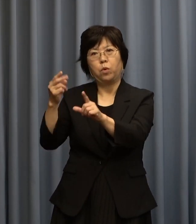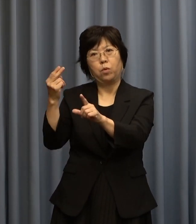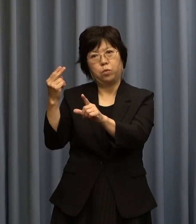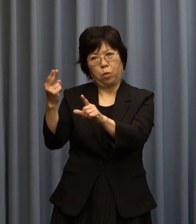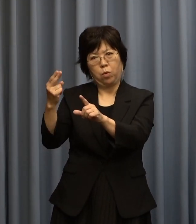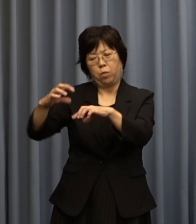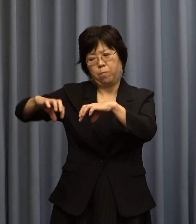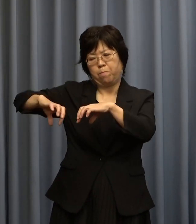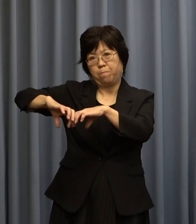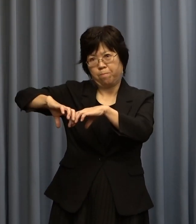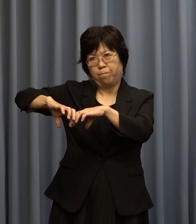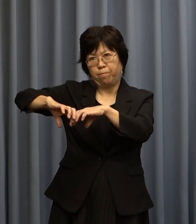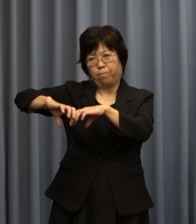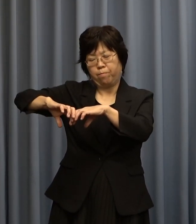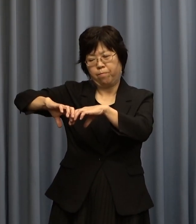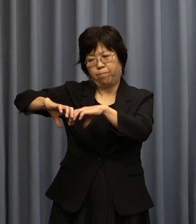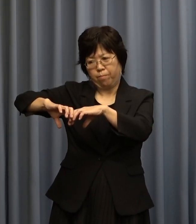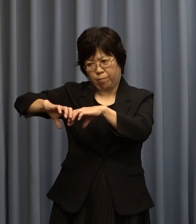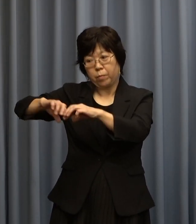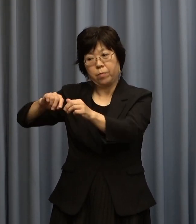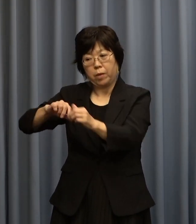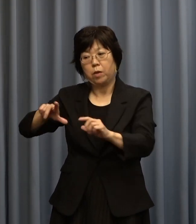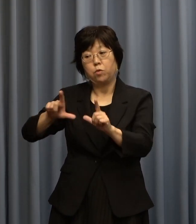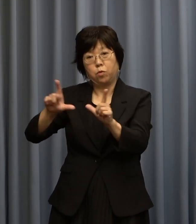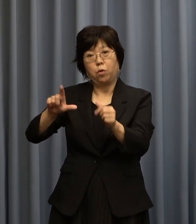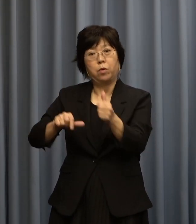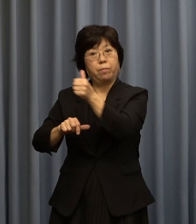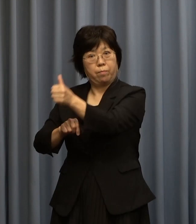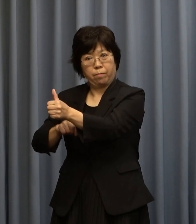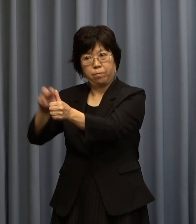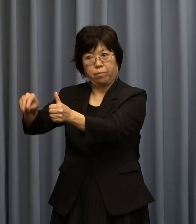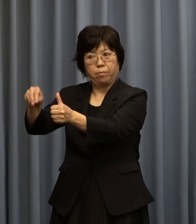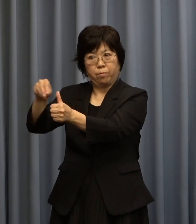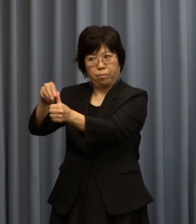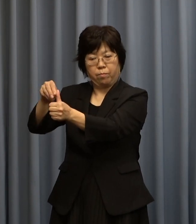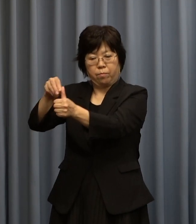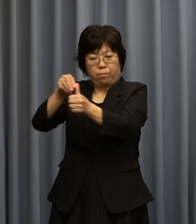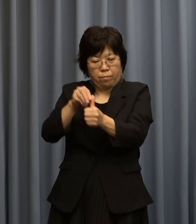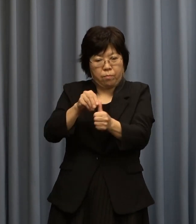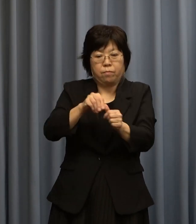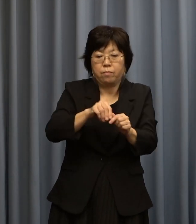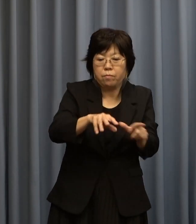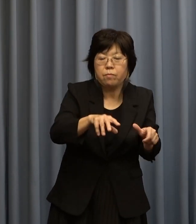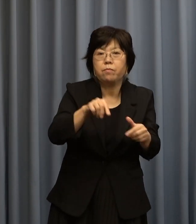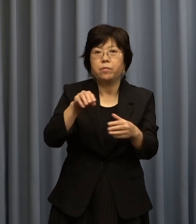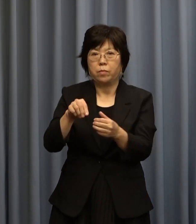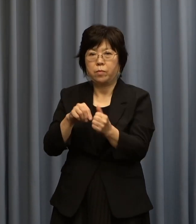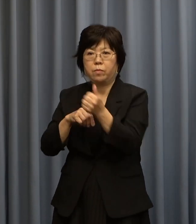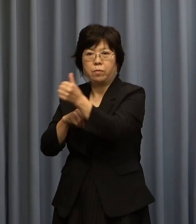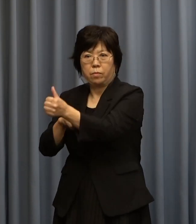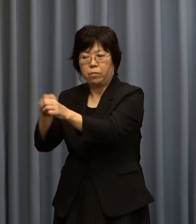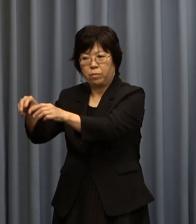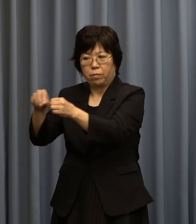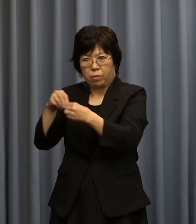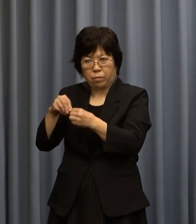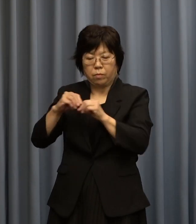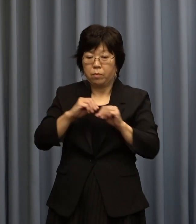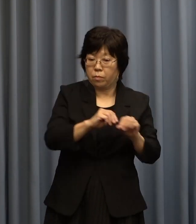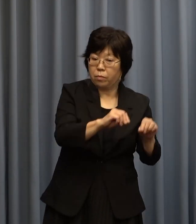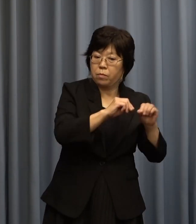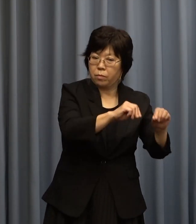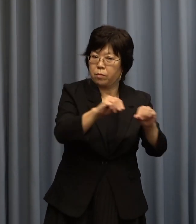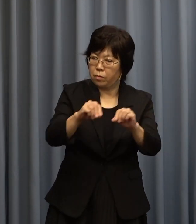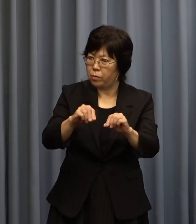由来というんでしょうか、東京都で感染をした可能性が高い、こういった陽性者が多く含まれている